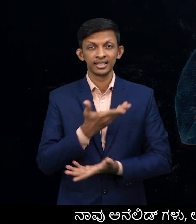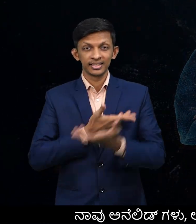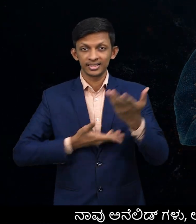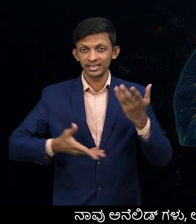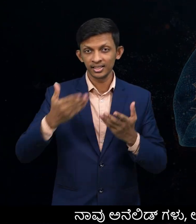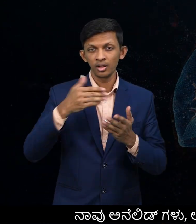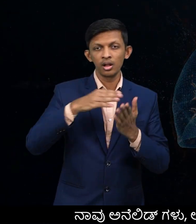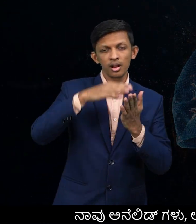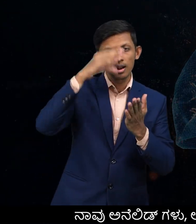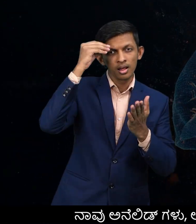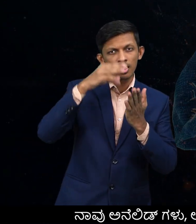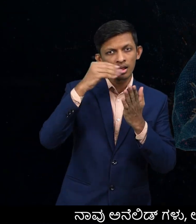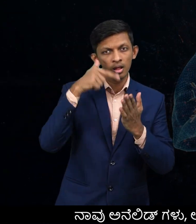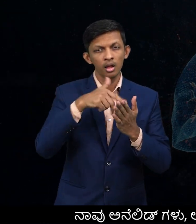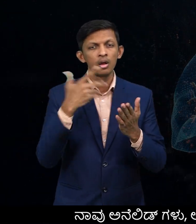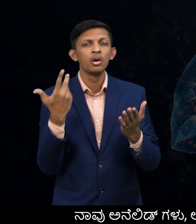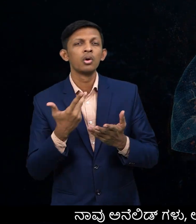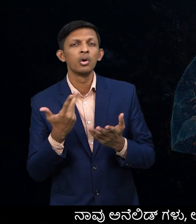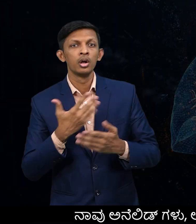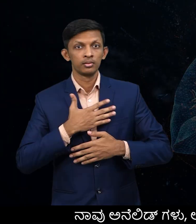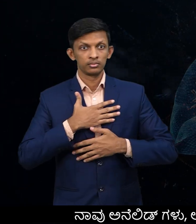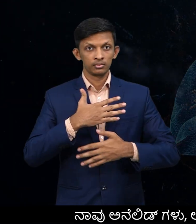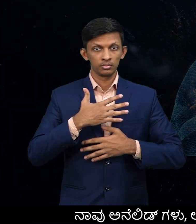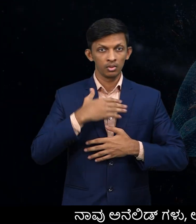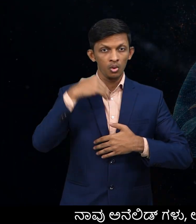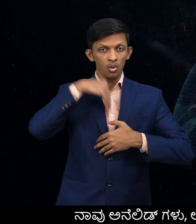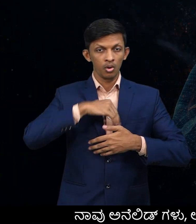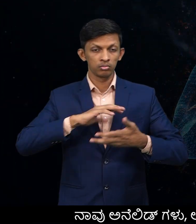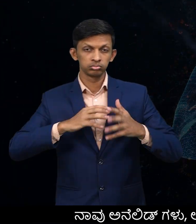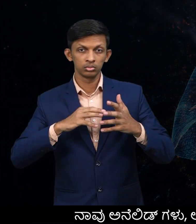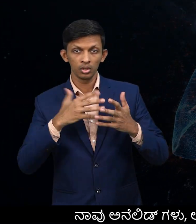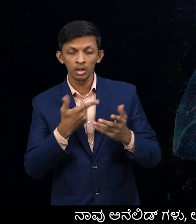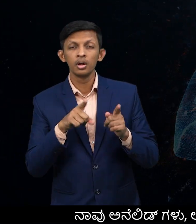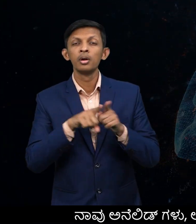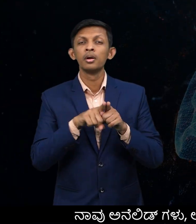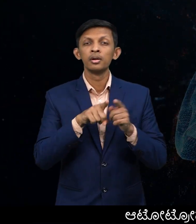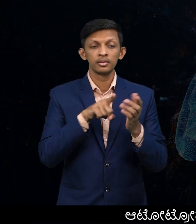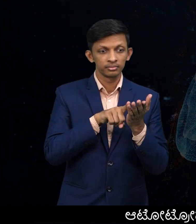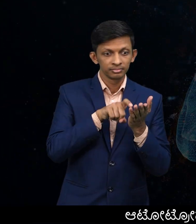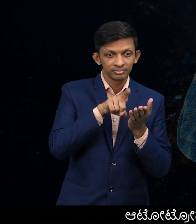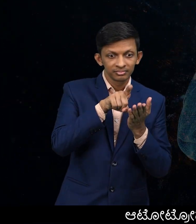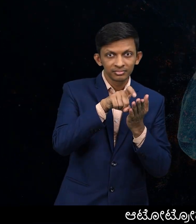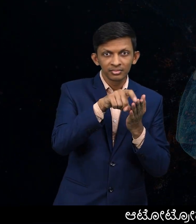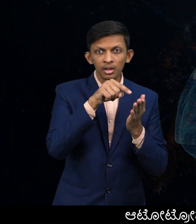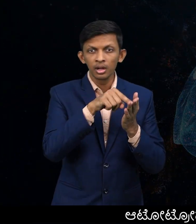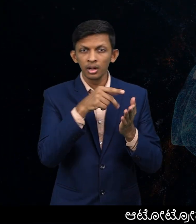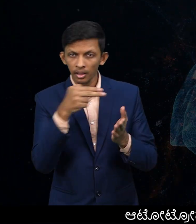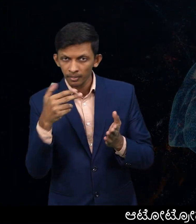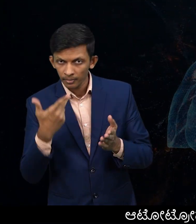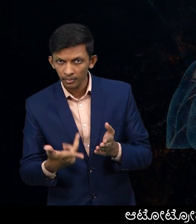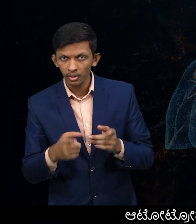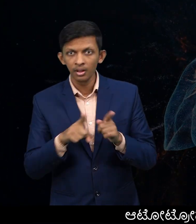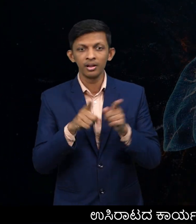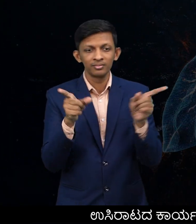ನಾವು ಅನ್ಲಿಡ್ಗಳು, ಆರ್ಥ್ರೋಪಾಡ್ಗಳು, ಮೀನ್ ಮತ್ತು ಆಟೋಟ್ರೋಫ್ಗಳಂತಹ ಸಸ್ಯಗಳಲ್ಲಿ